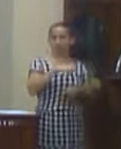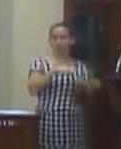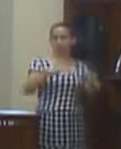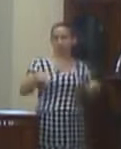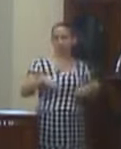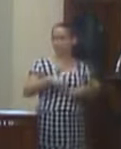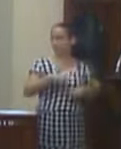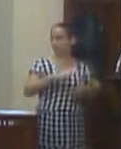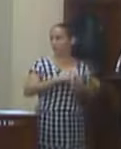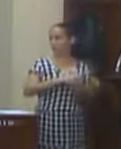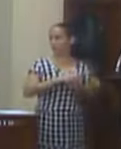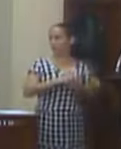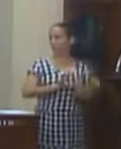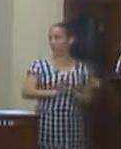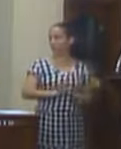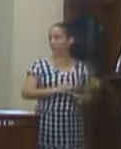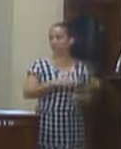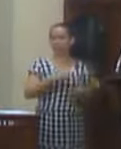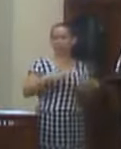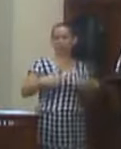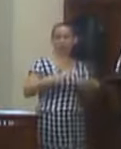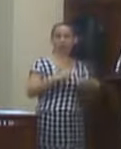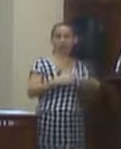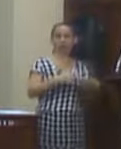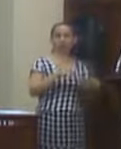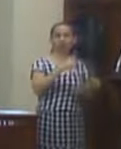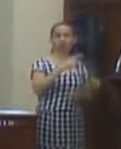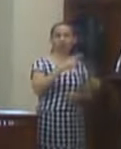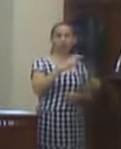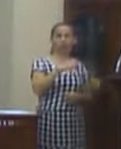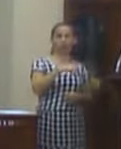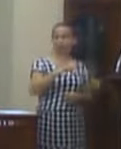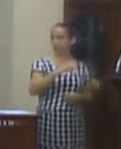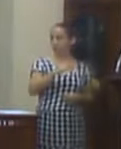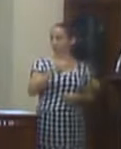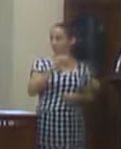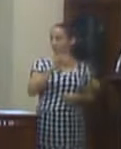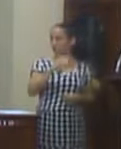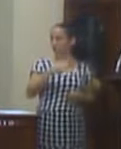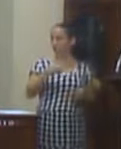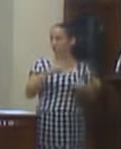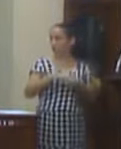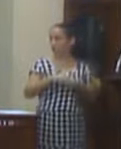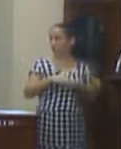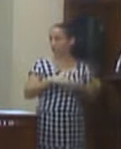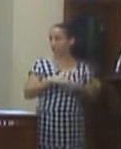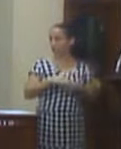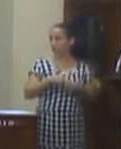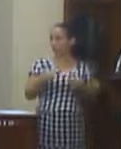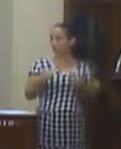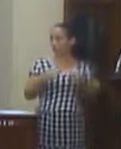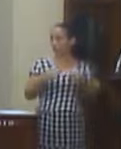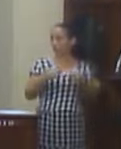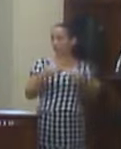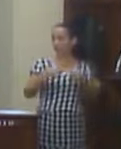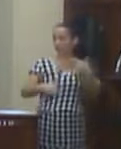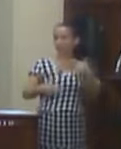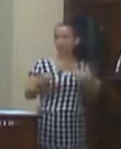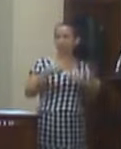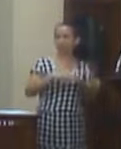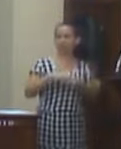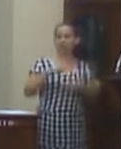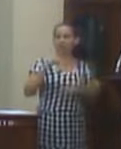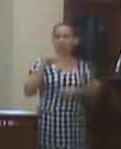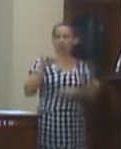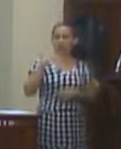de Valença, localizado no bairro Parque Pentanha, e da outras providências. Votação, segunda discussão e votação, a